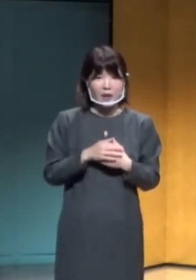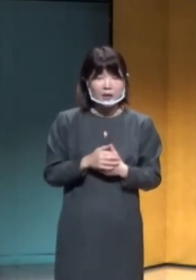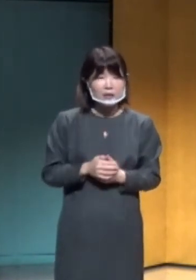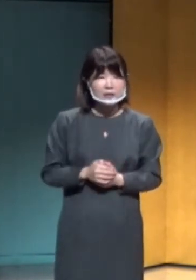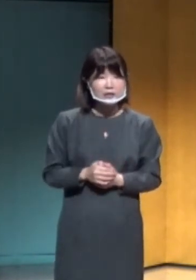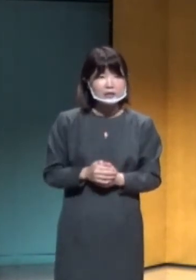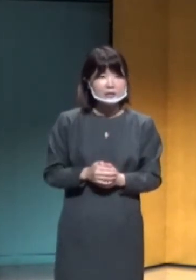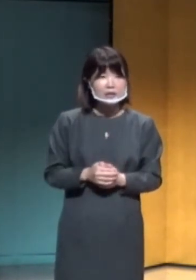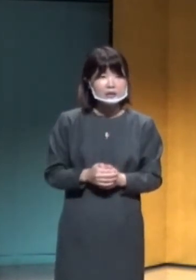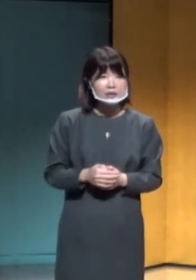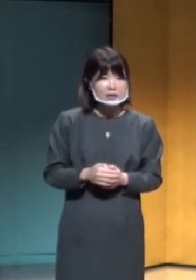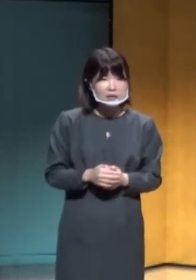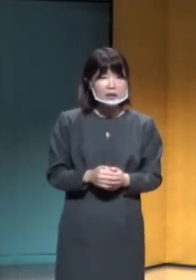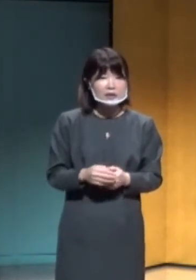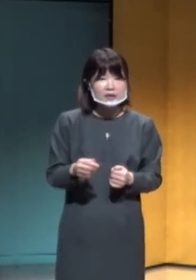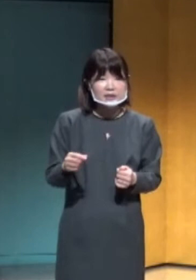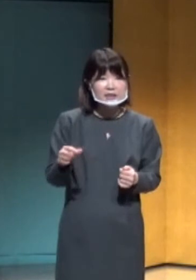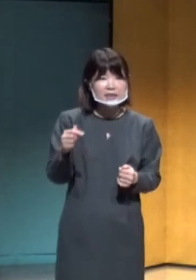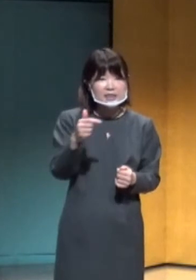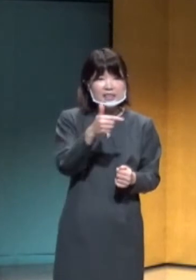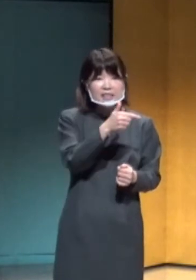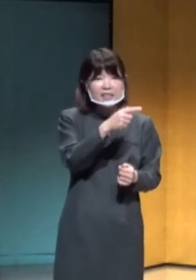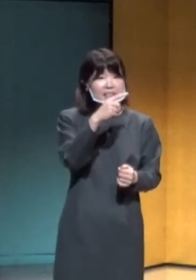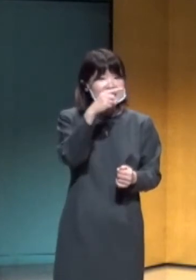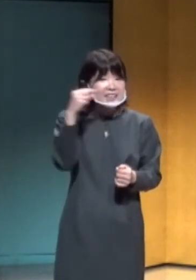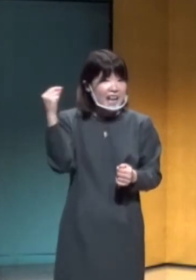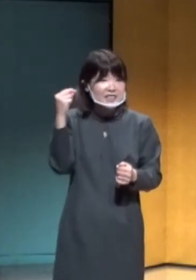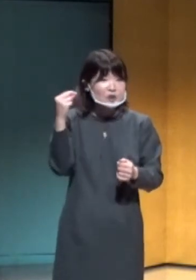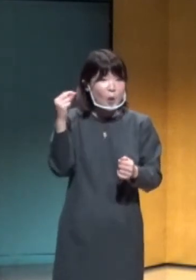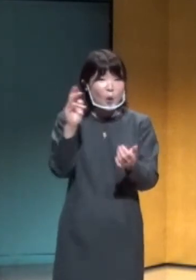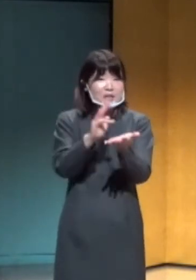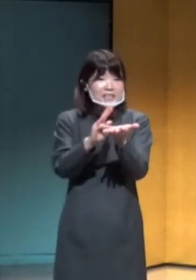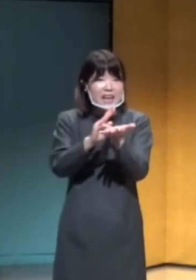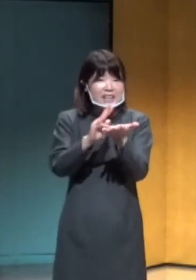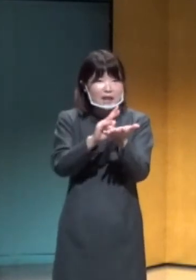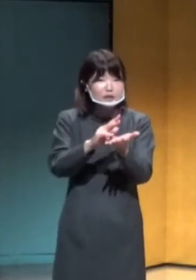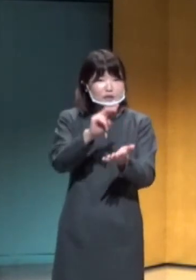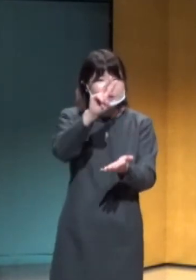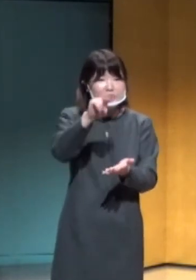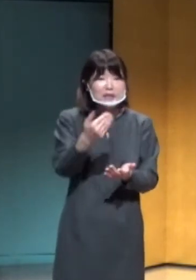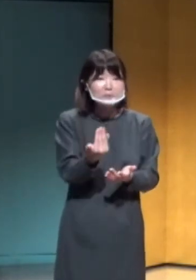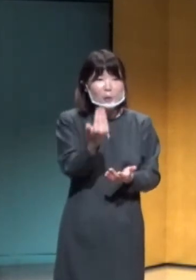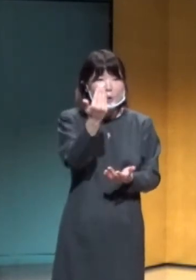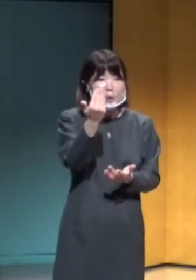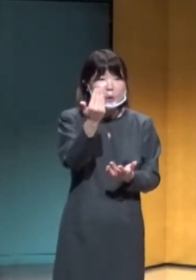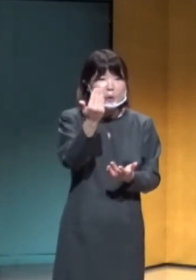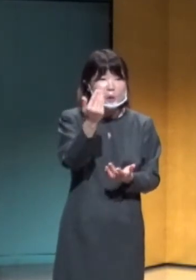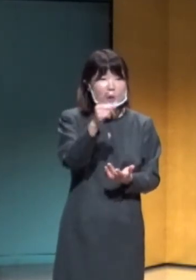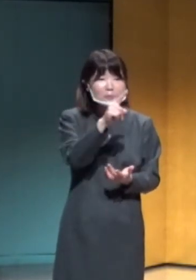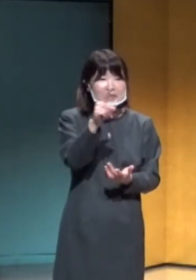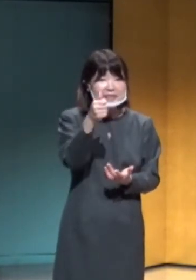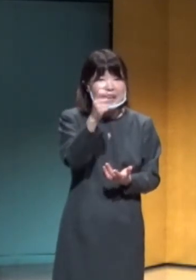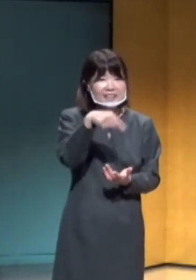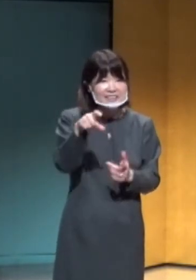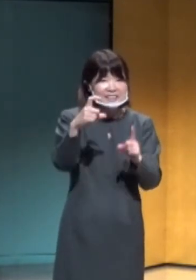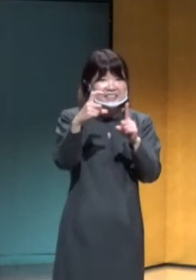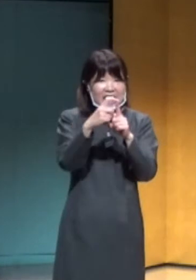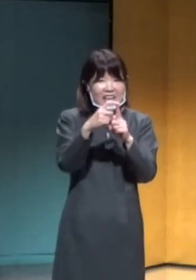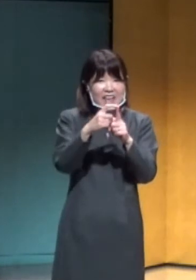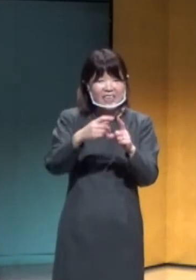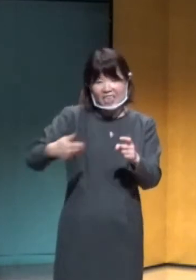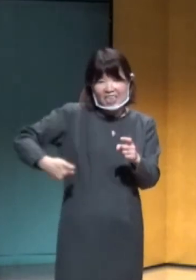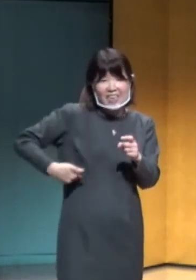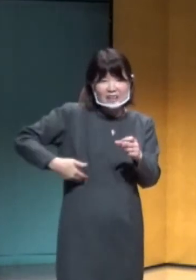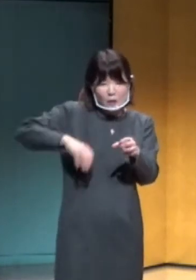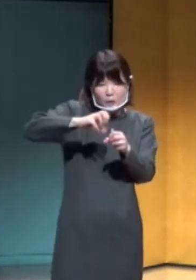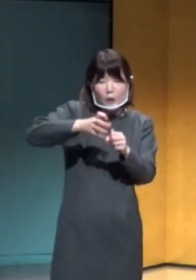は大正製薬リポビタン D の新発売、今日もこの商品は売られております、ロングセラー。明治製菓の